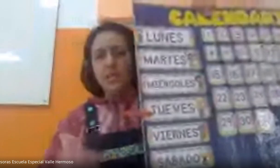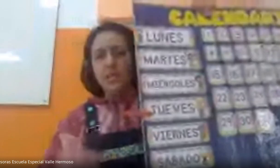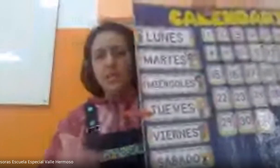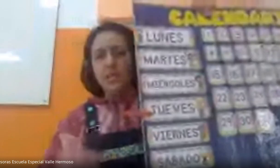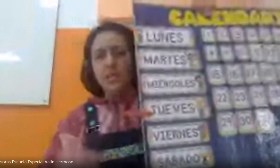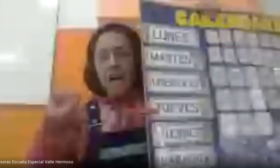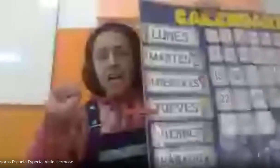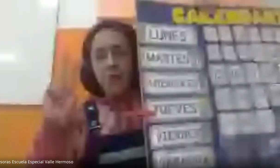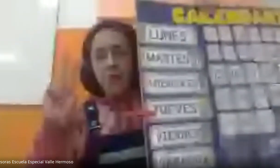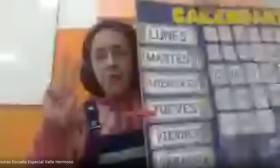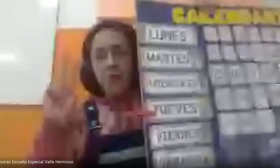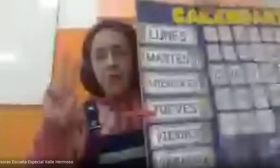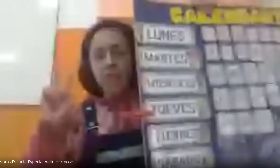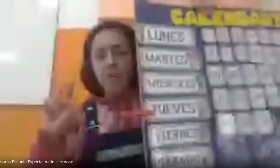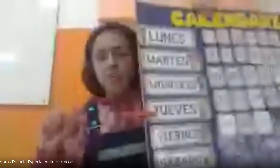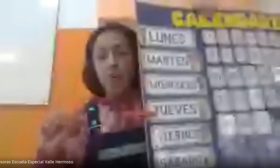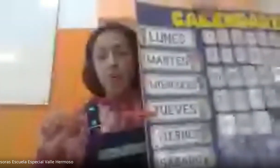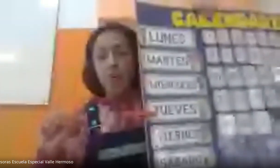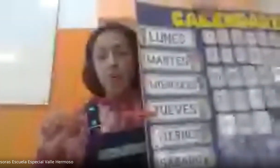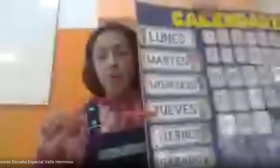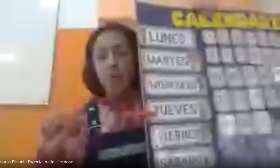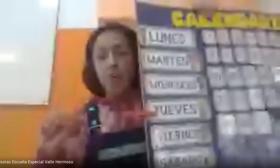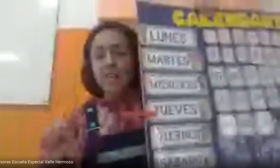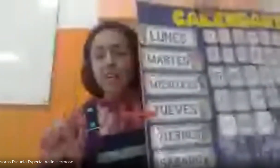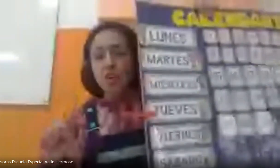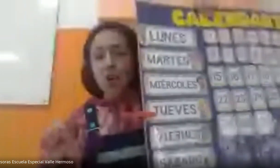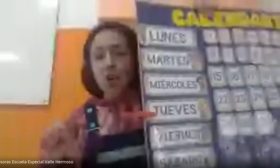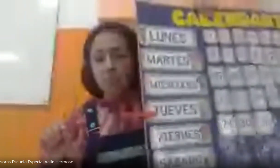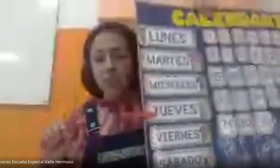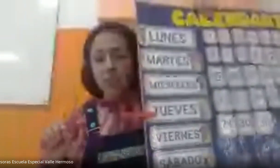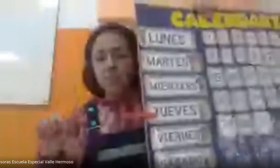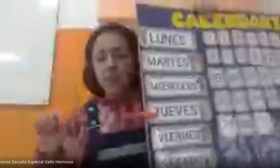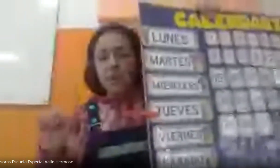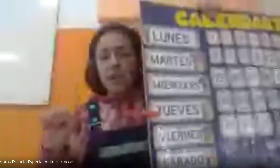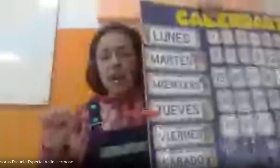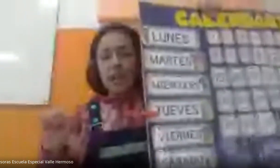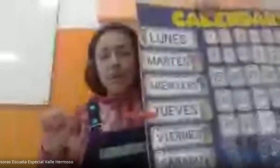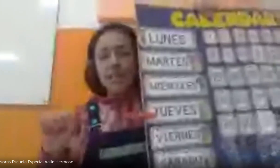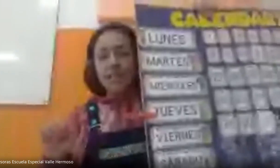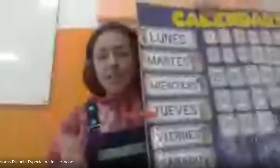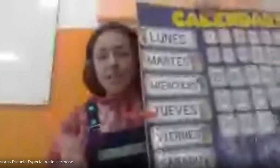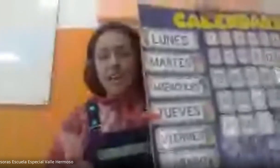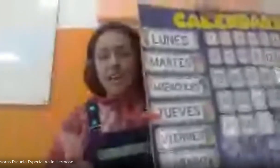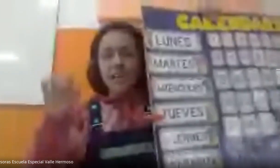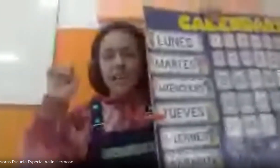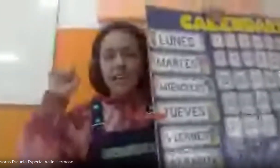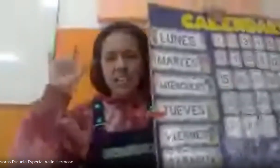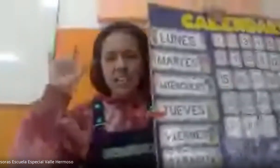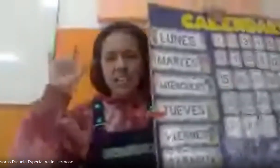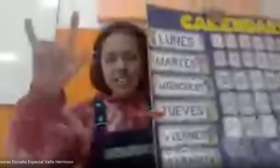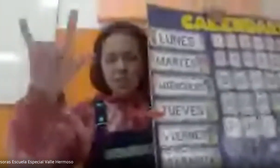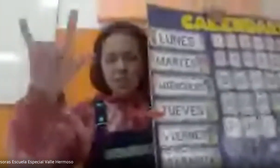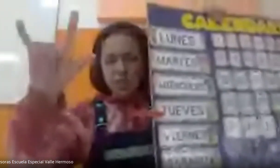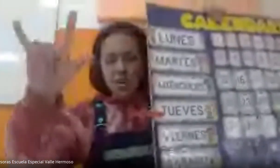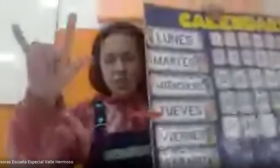uno, a la cuenta de dos. Lo vamos a hacer en estilo rock, ¿ya? A la cuenta de tres y manitos de